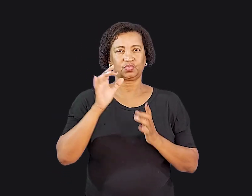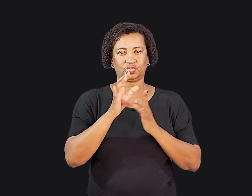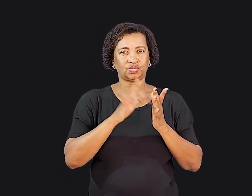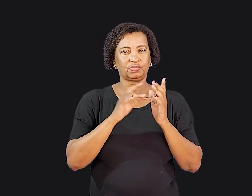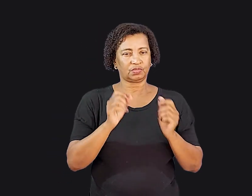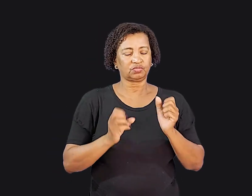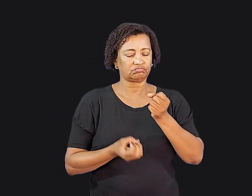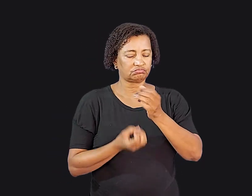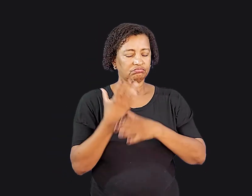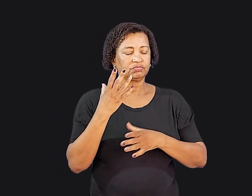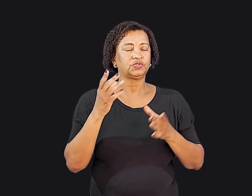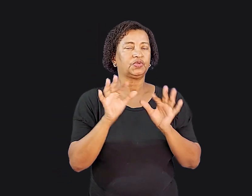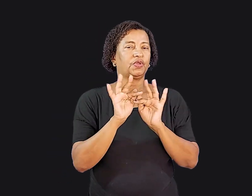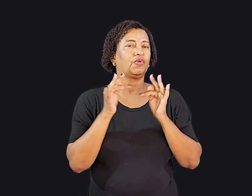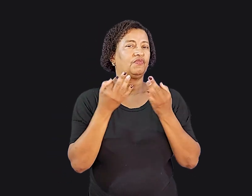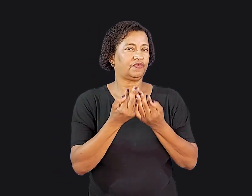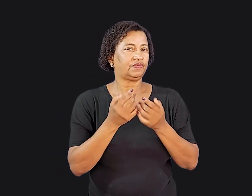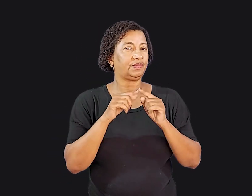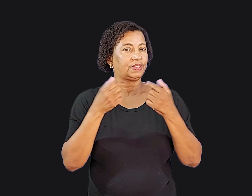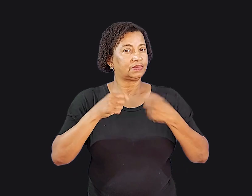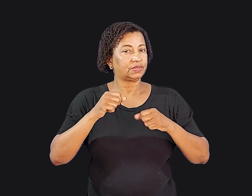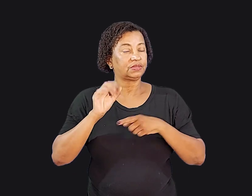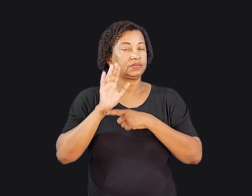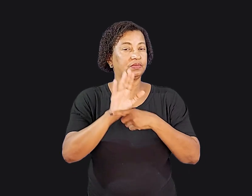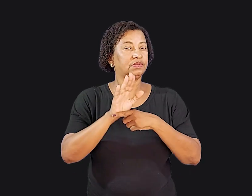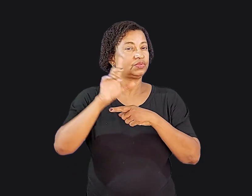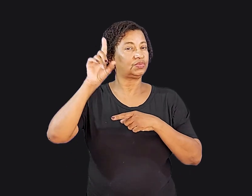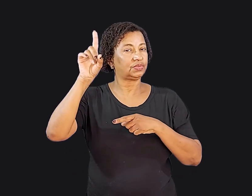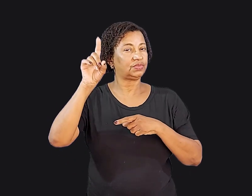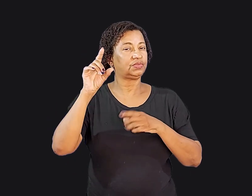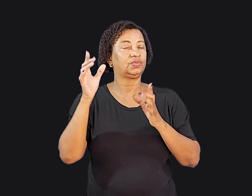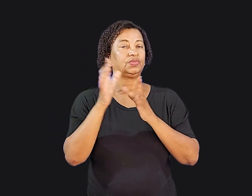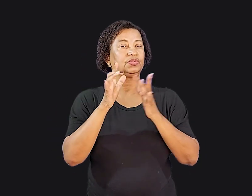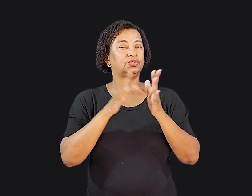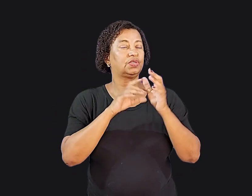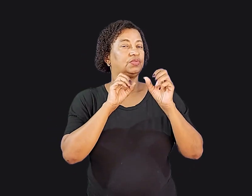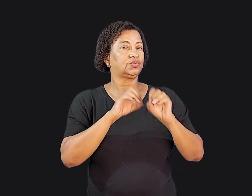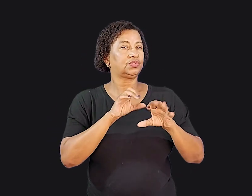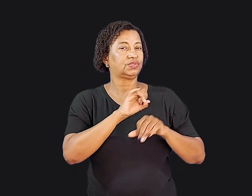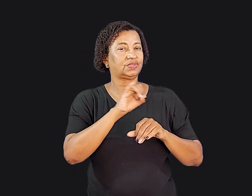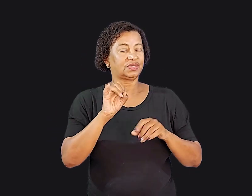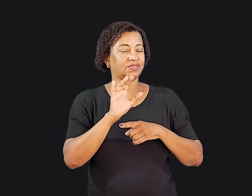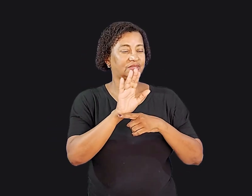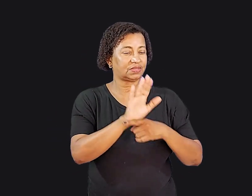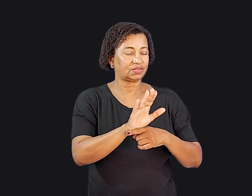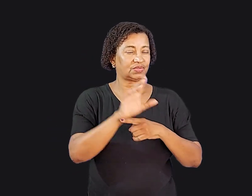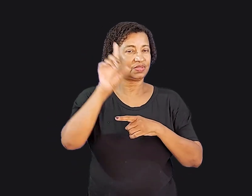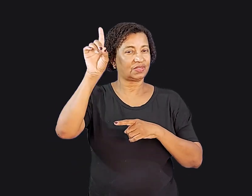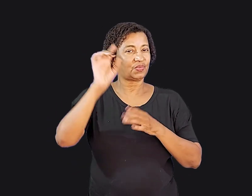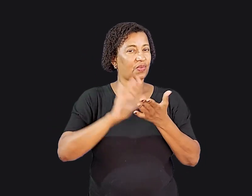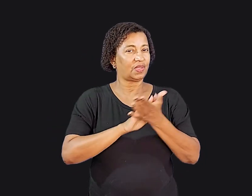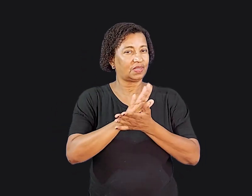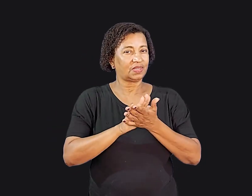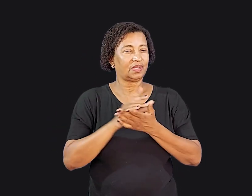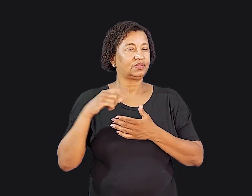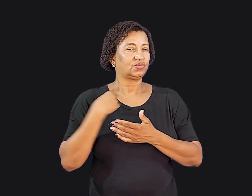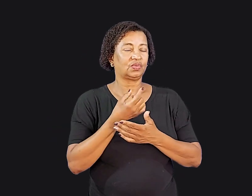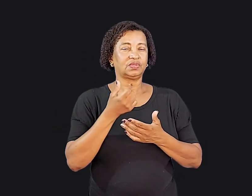sermos pais adequados e equilibrados sem a ajuda de Deus. Jesus nos ensina que sem a ajuda de Deus jamais seremos cônjuges